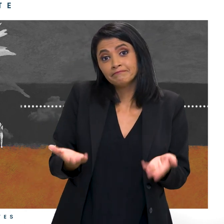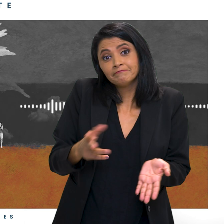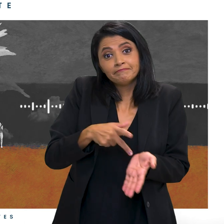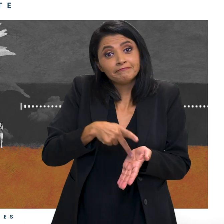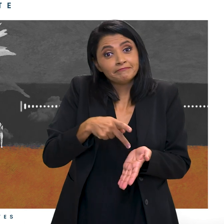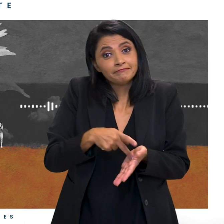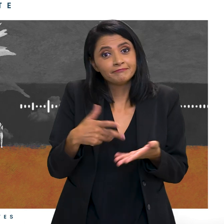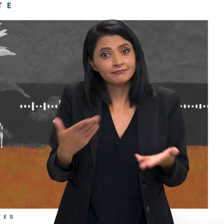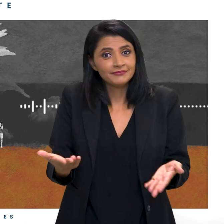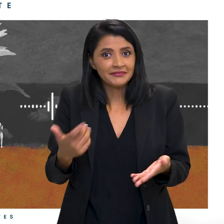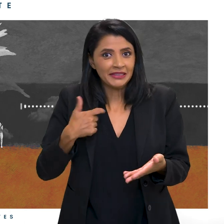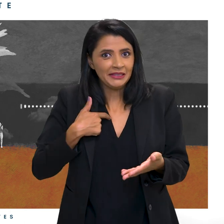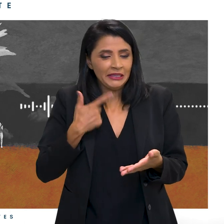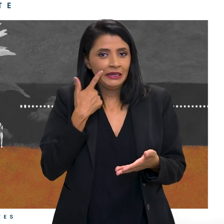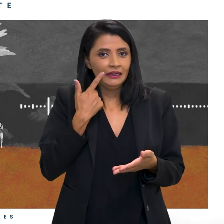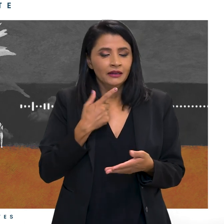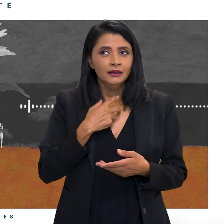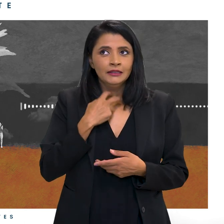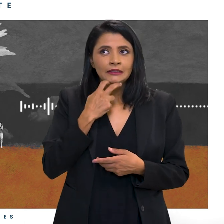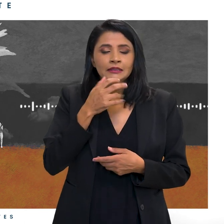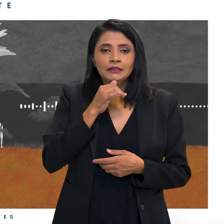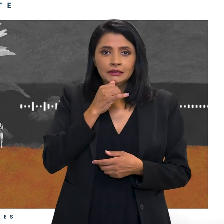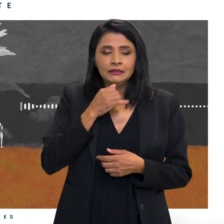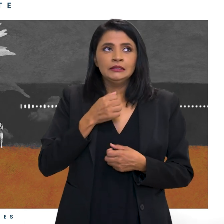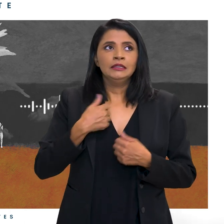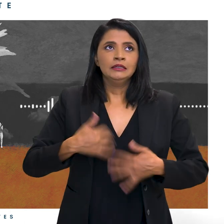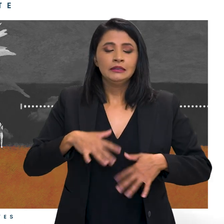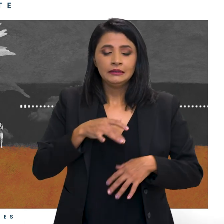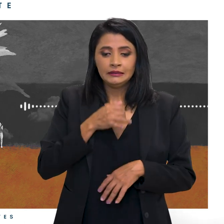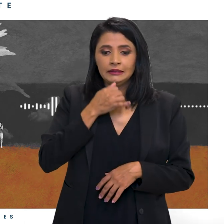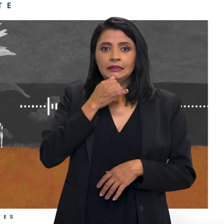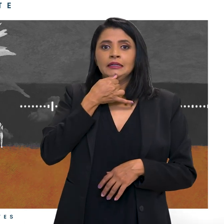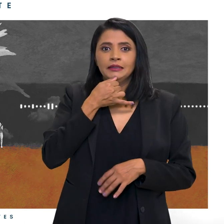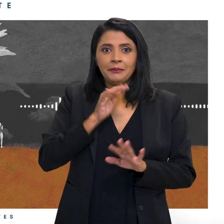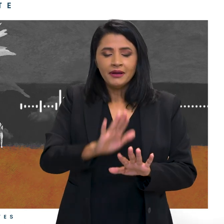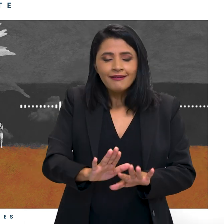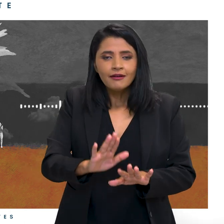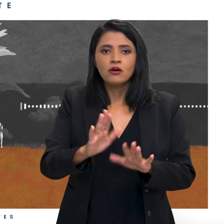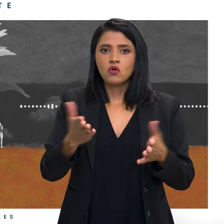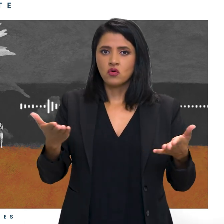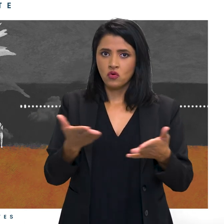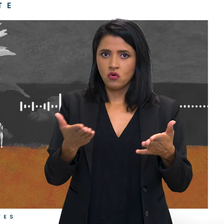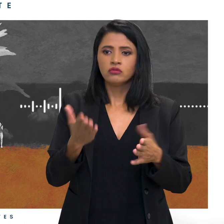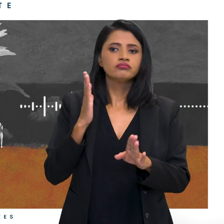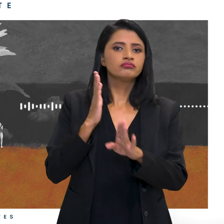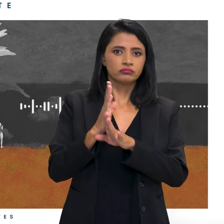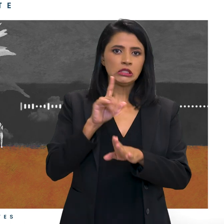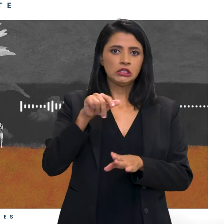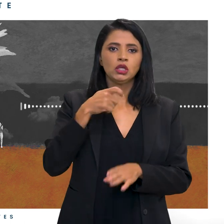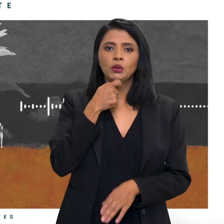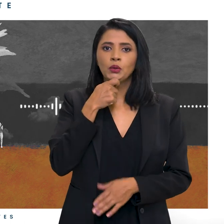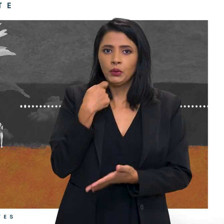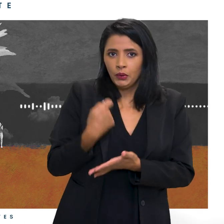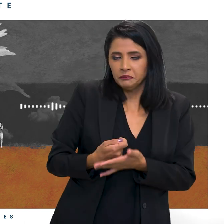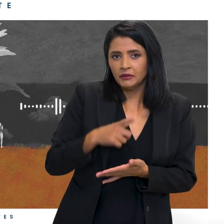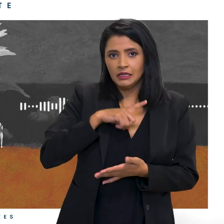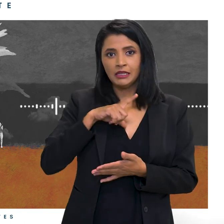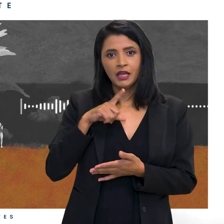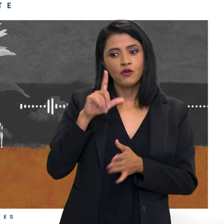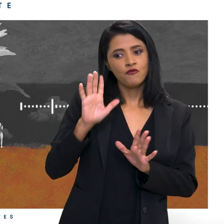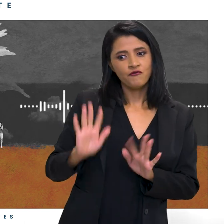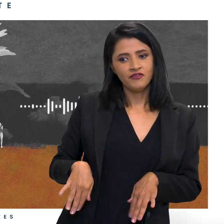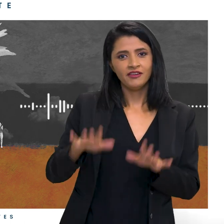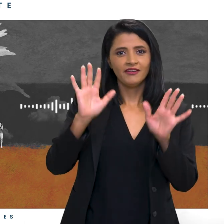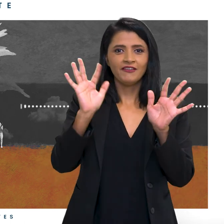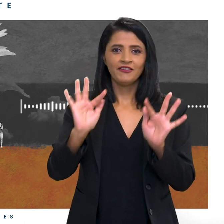despedida. É, verdade, viu? Deixa eu segurar a voz aqui também. Bom, mas hoje a gente descobre se o nosso podcast vai ter um